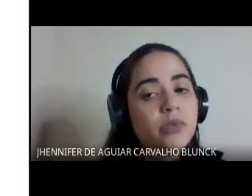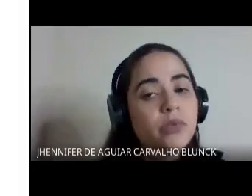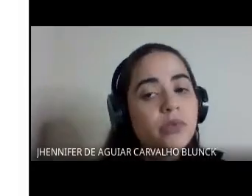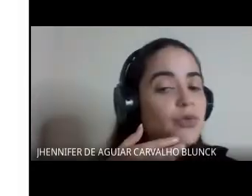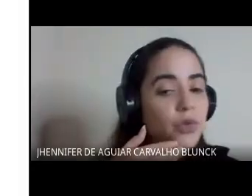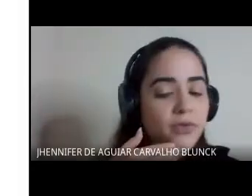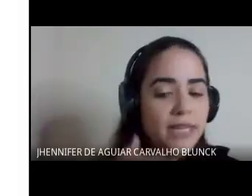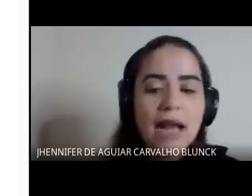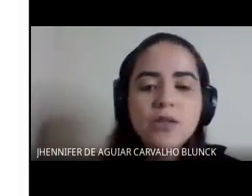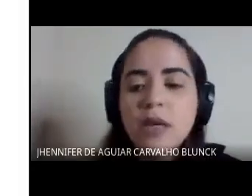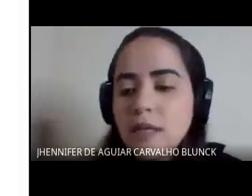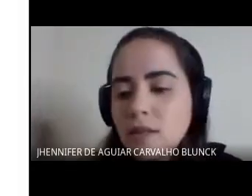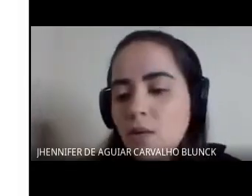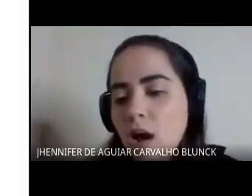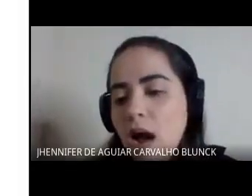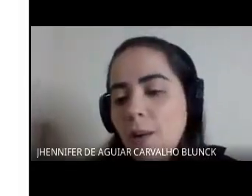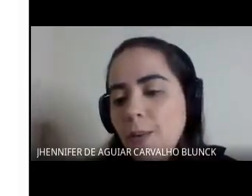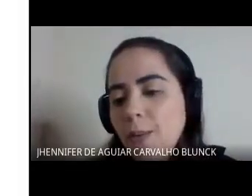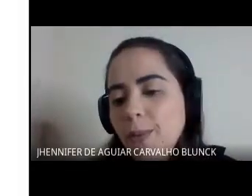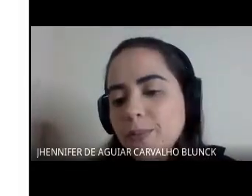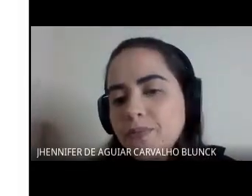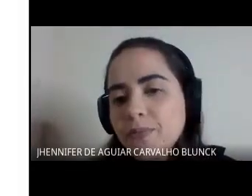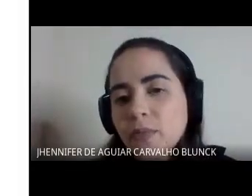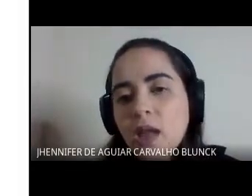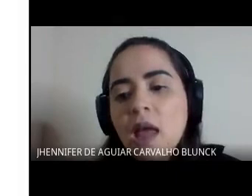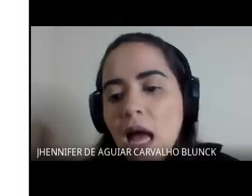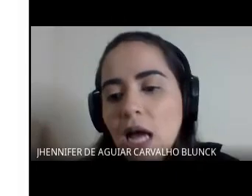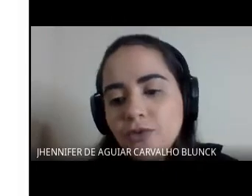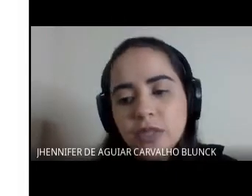da função das instituições federais com relação